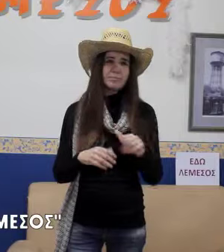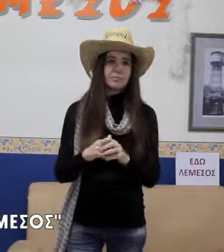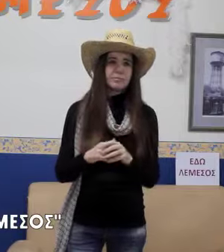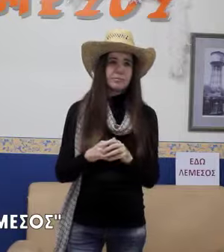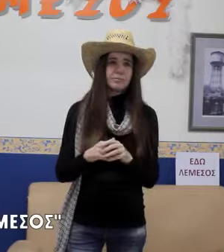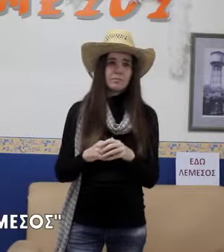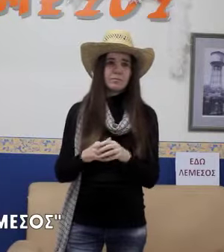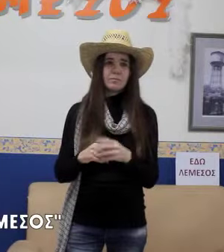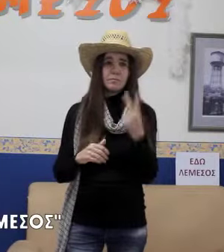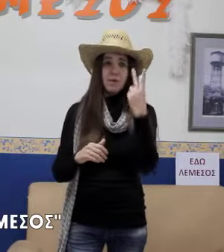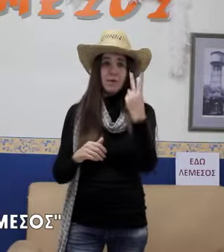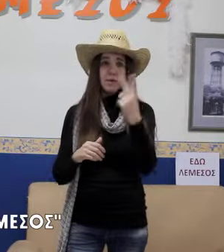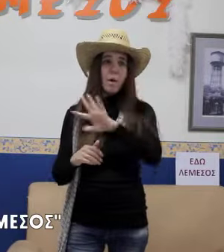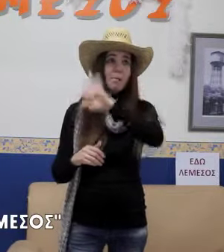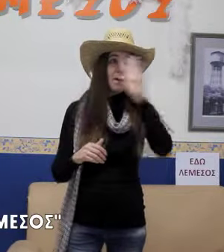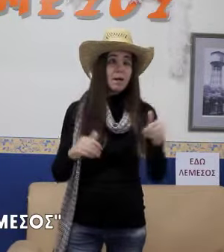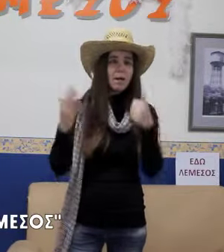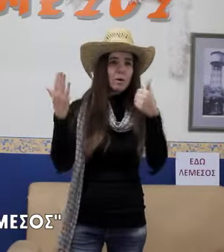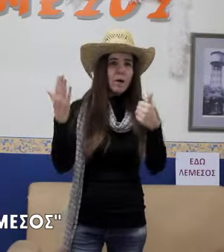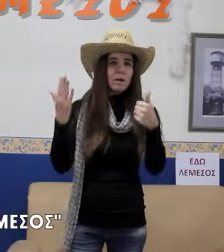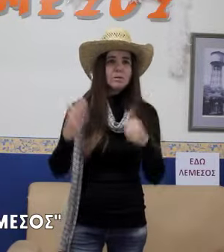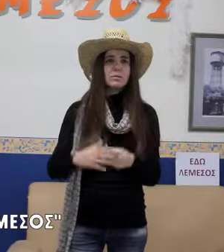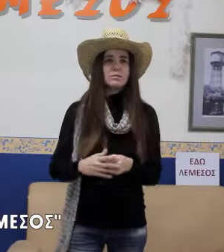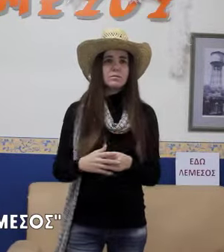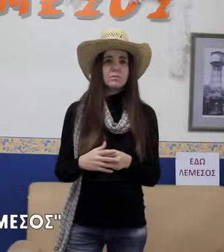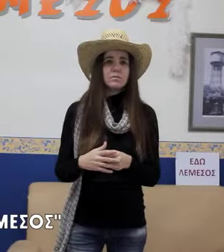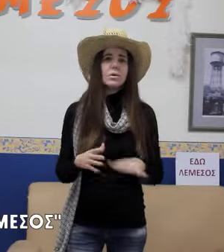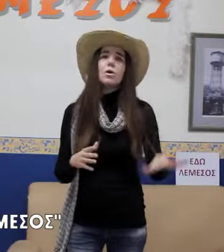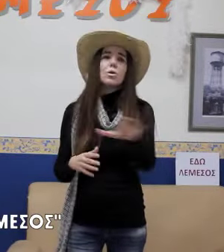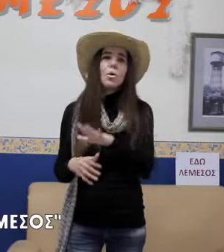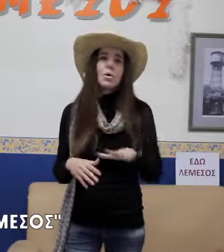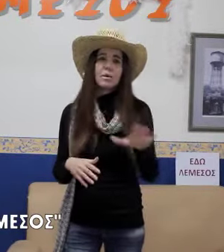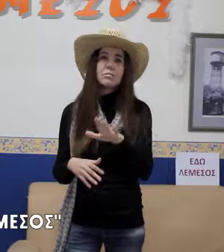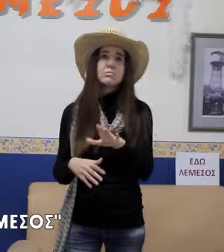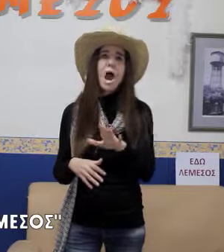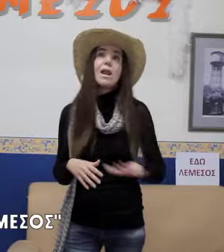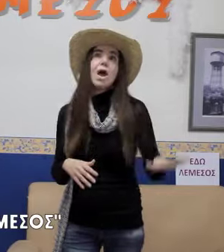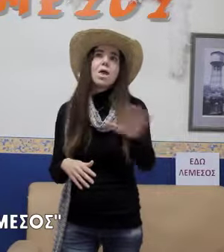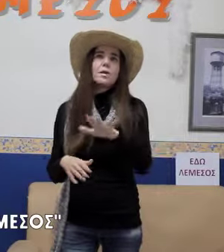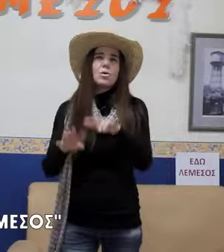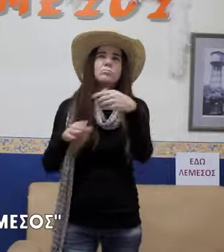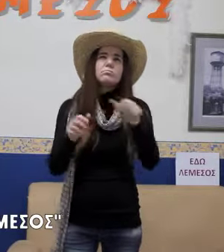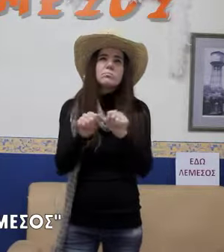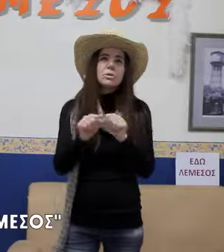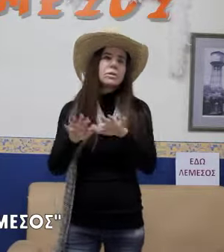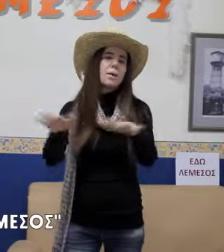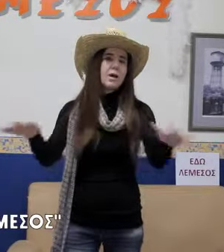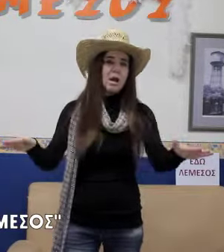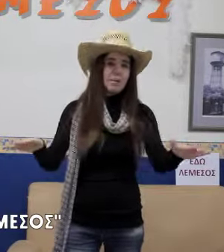2 μέχρι 6 το απόγευμα. Χώρος στάθμευσης εναερίου. Ο Δήμος